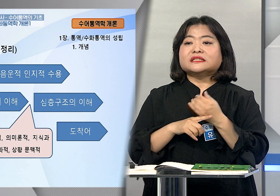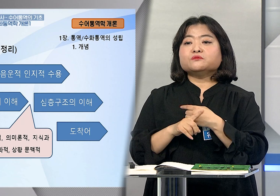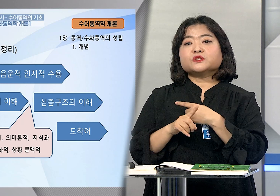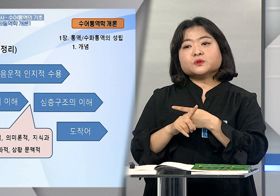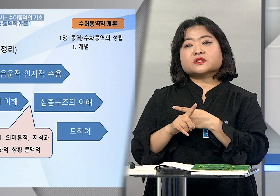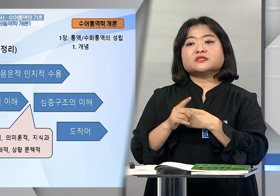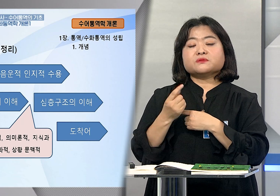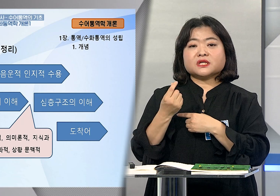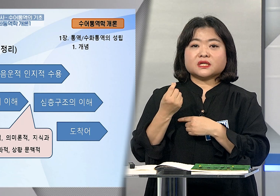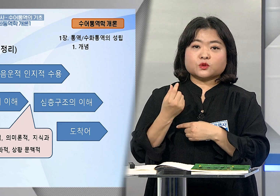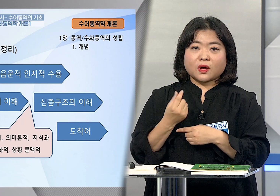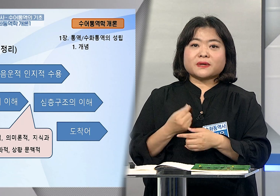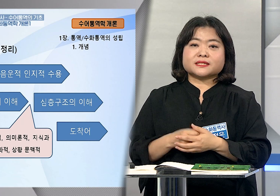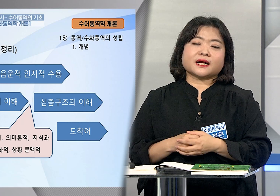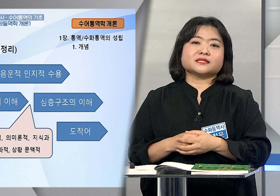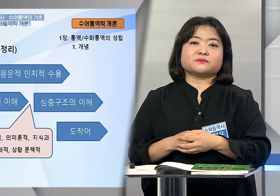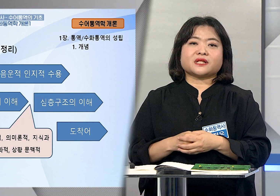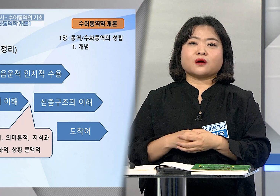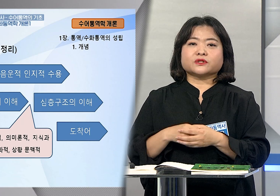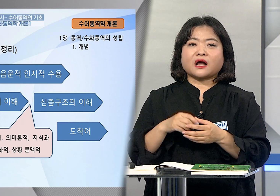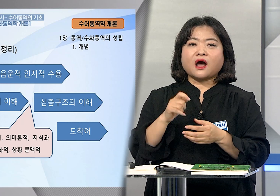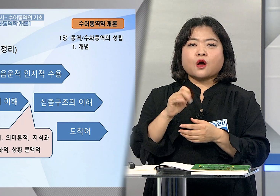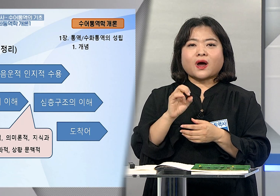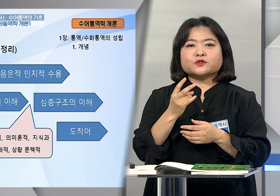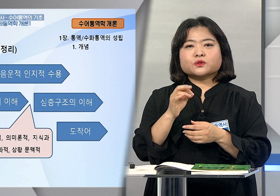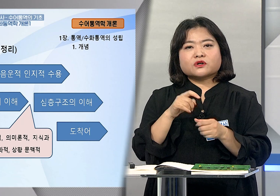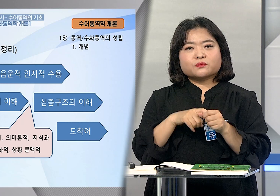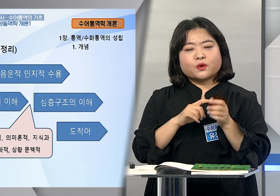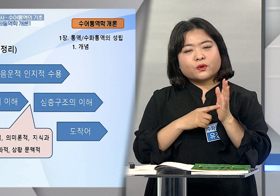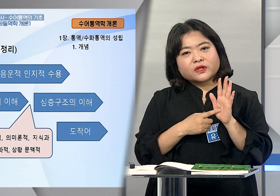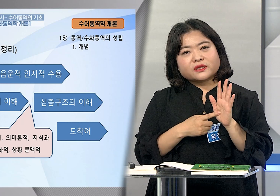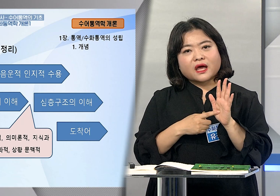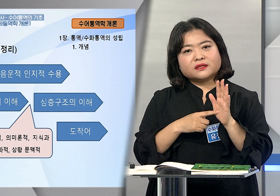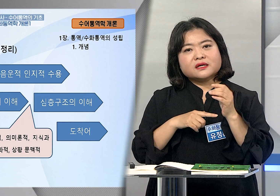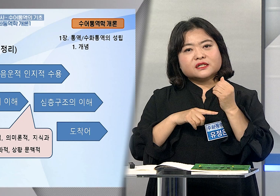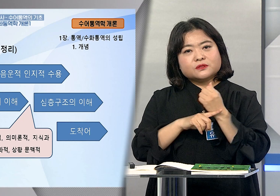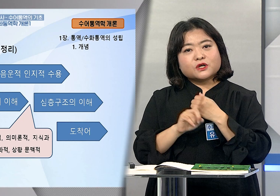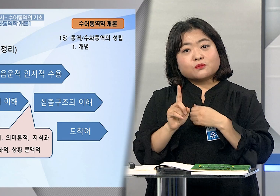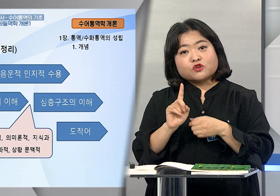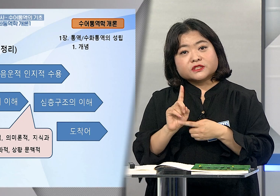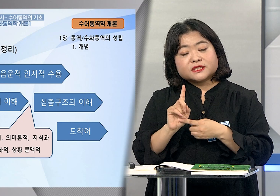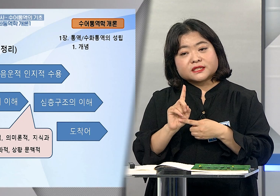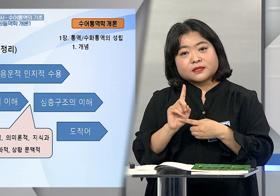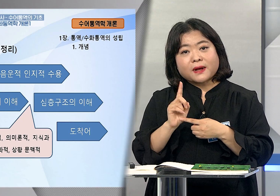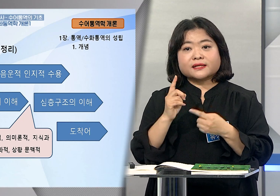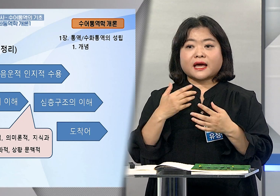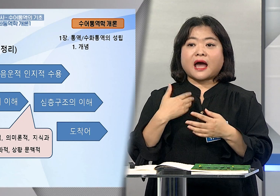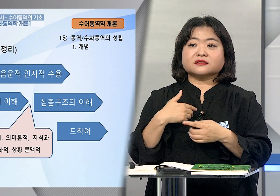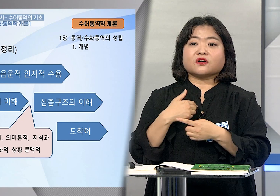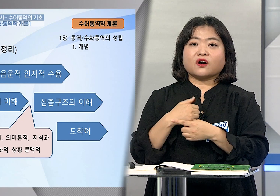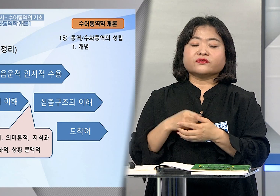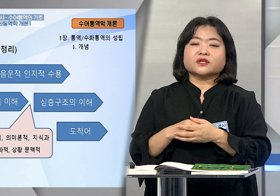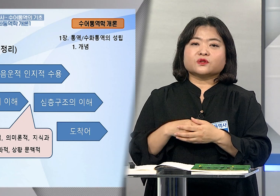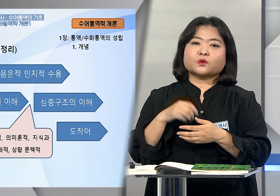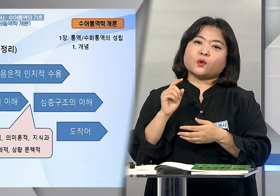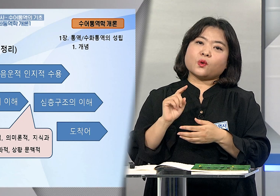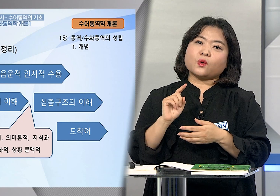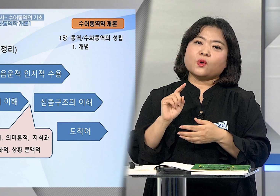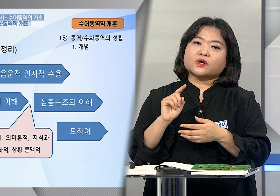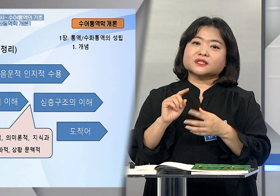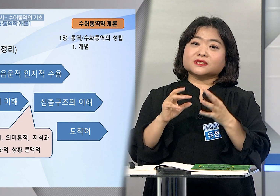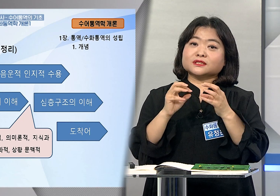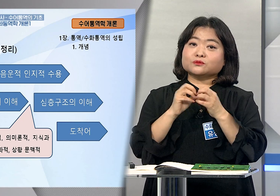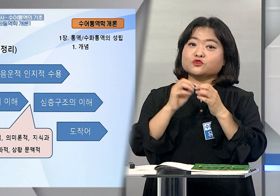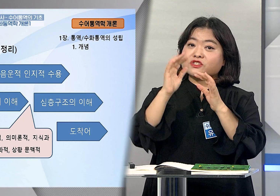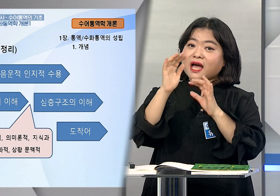있고 의미론적 의미 또한 마찬가지입니다. 우리가 관용적인 표현에 대한 의미가 무엇인지 밝히 아는 것,